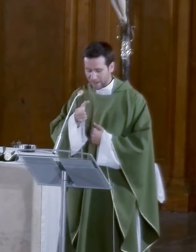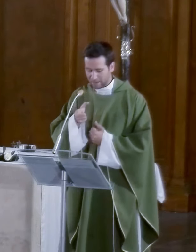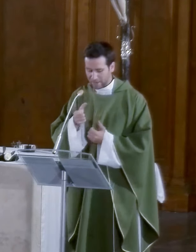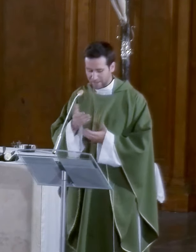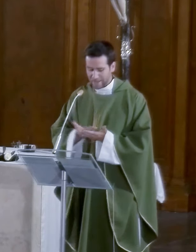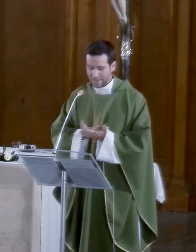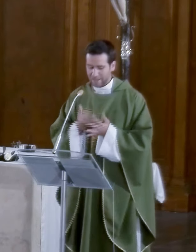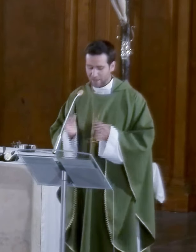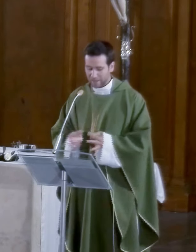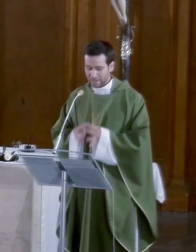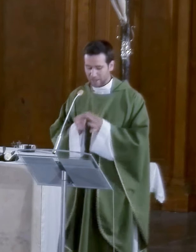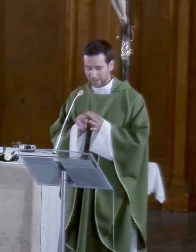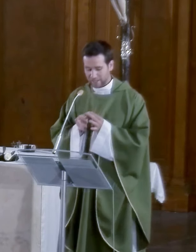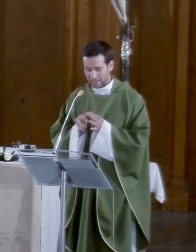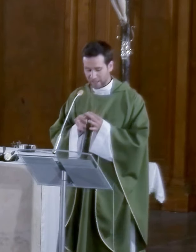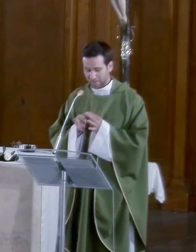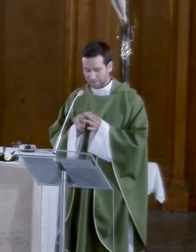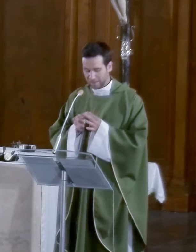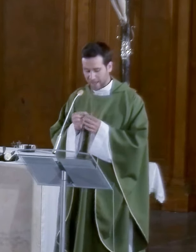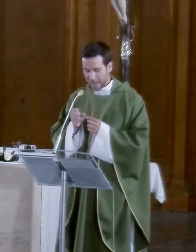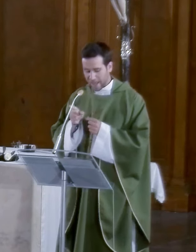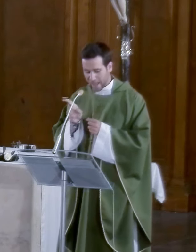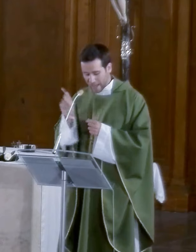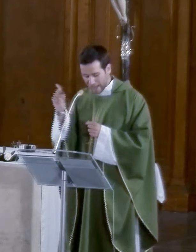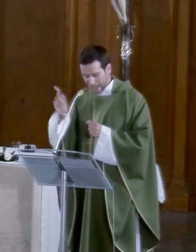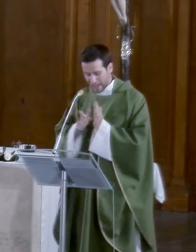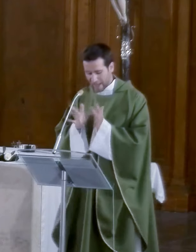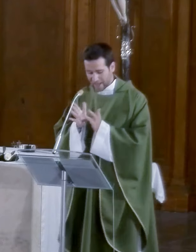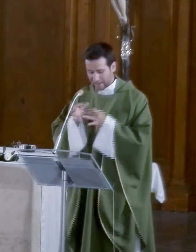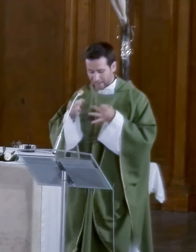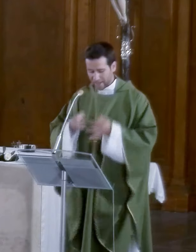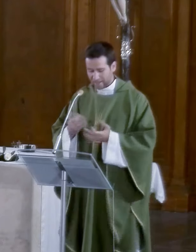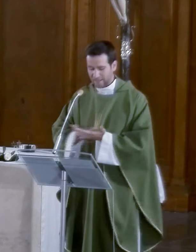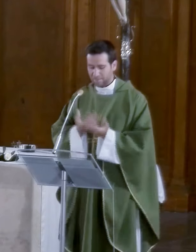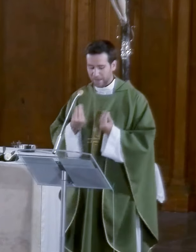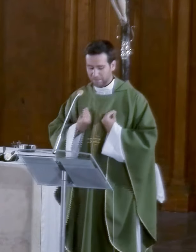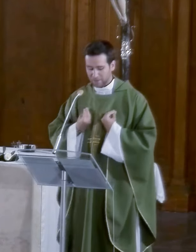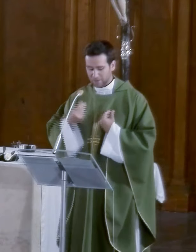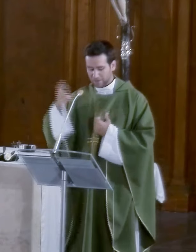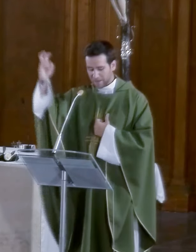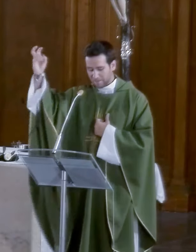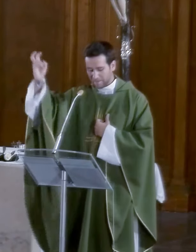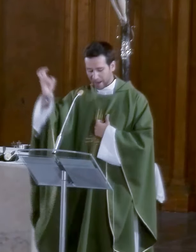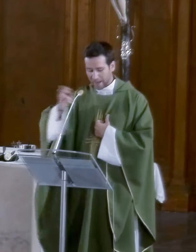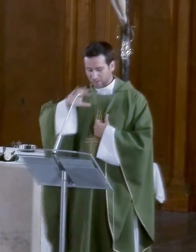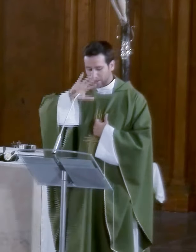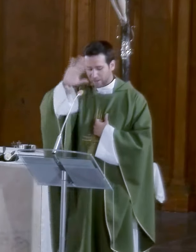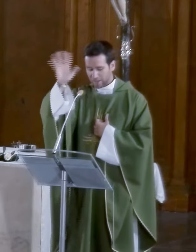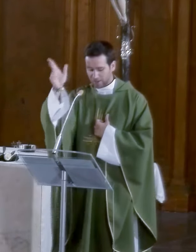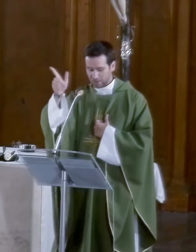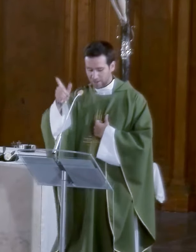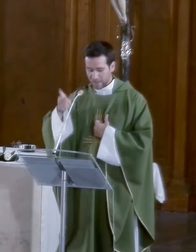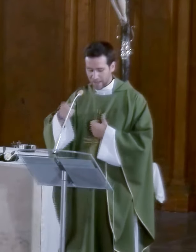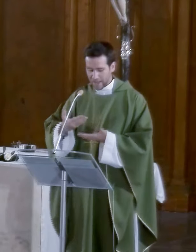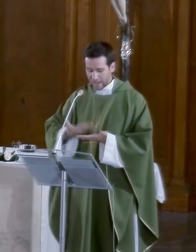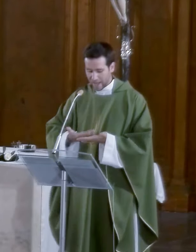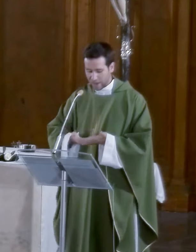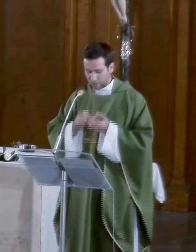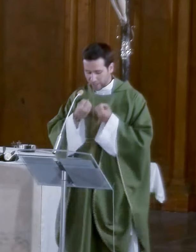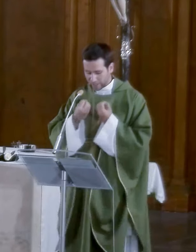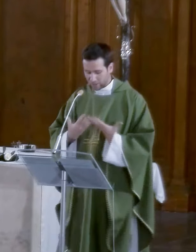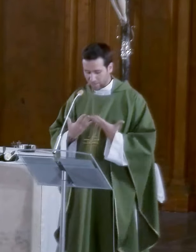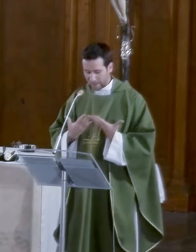la palabra y el pan de la Eucaristía. Él es el pan vivo bajado del cielo,